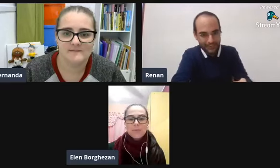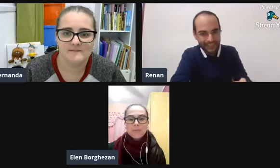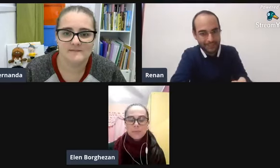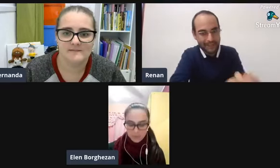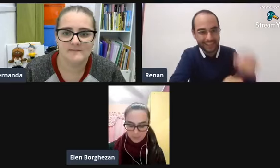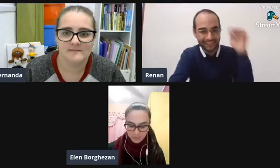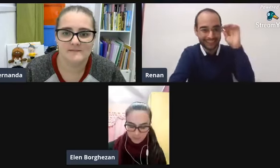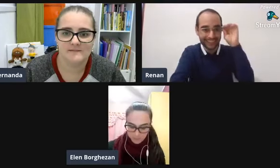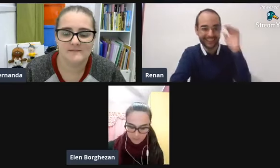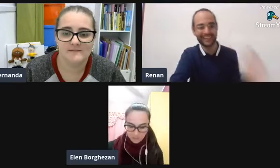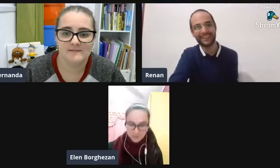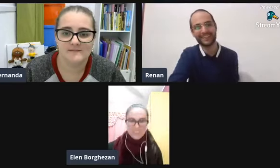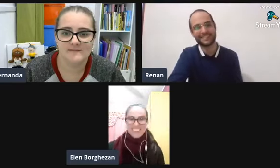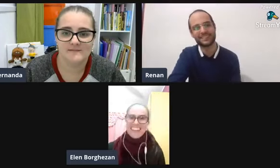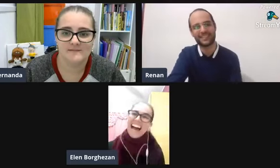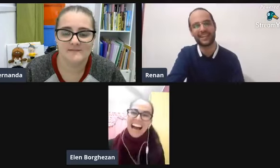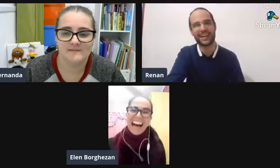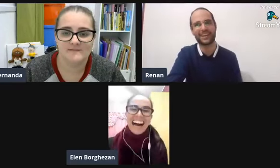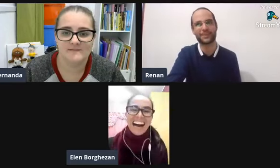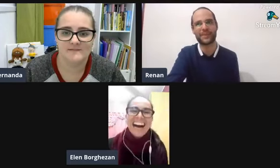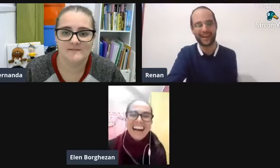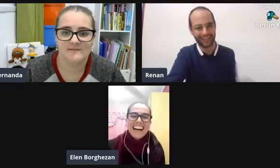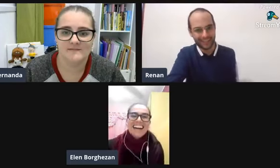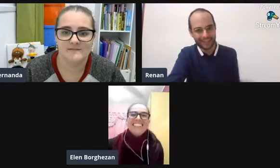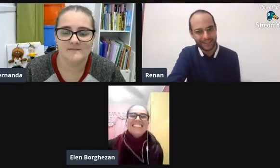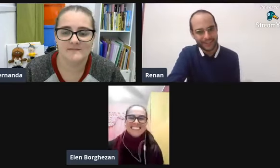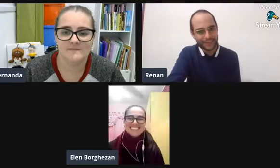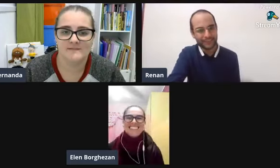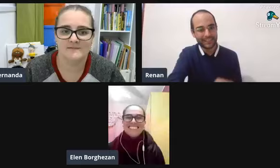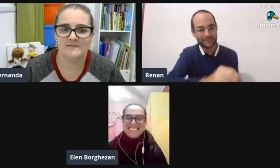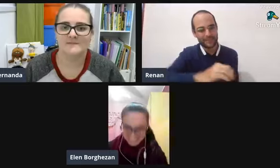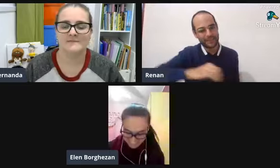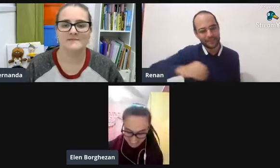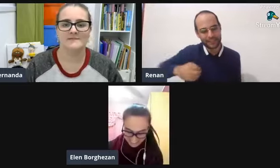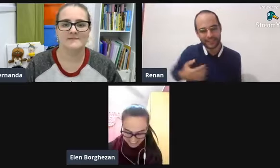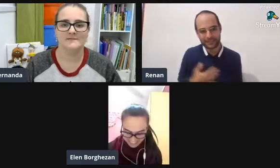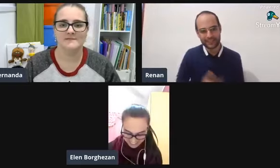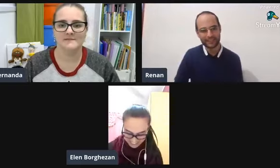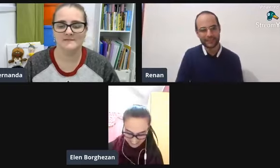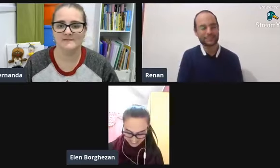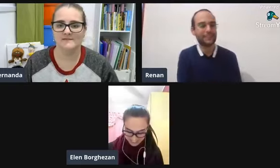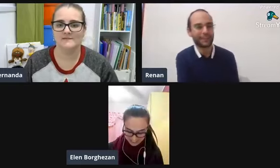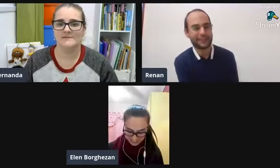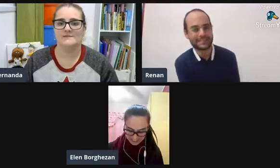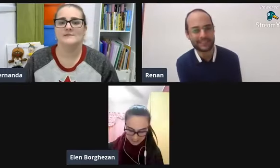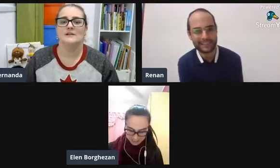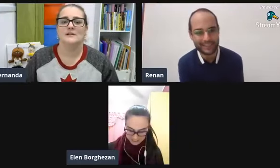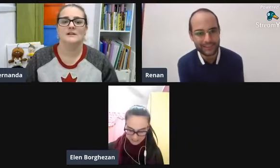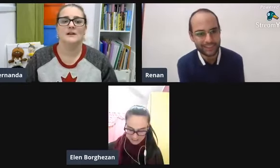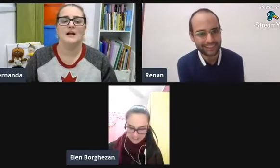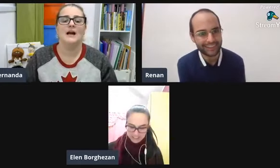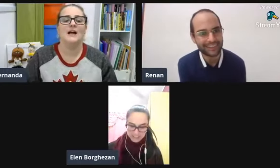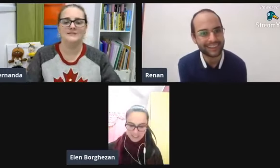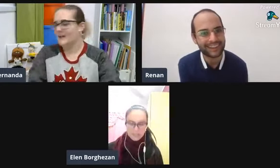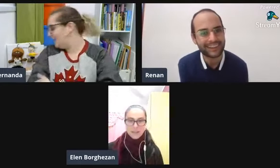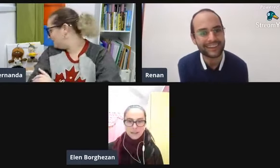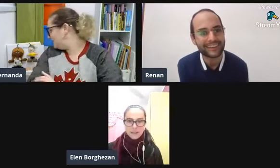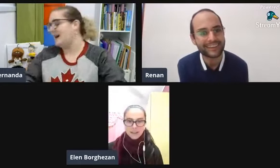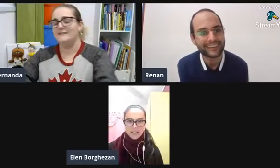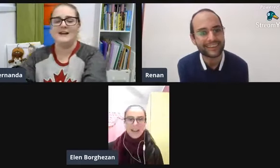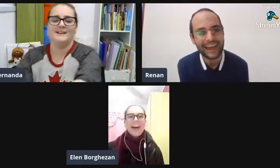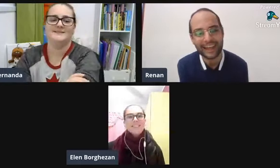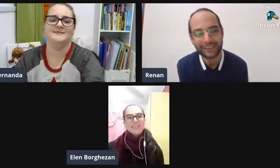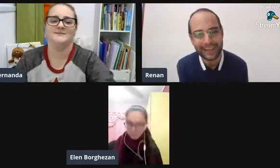Bom, posso falar também. Já tem aí um tempinho que eu venho trabalhando com isso. Fer, tu faz a minha tradução? Ah,